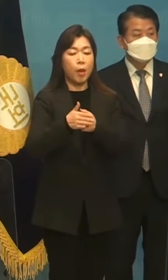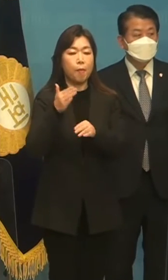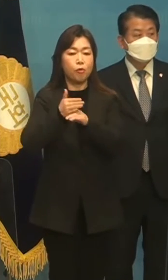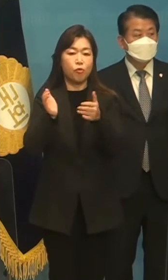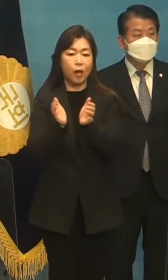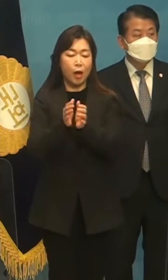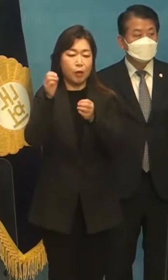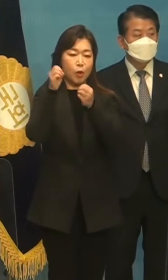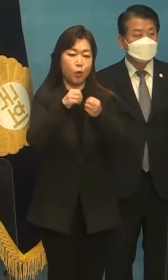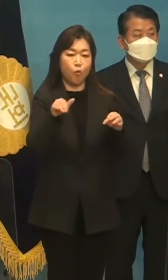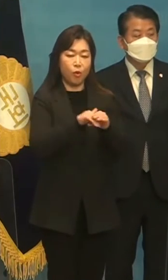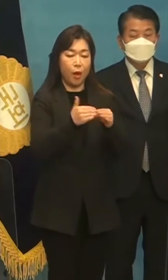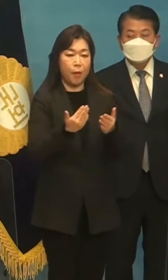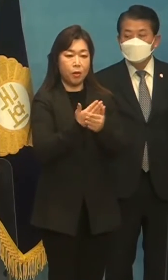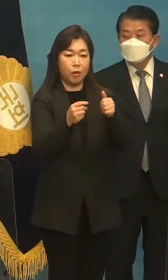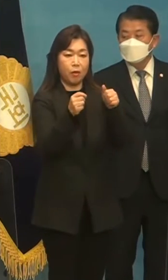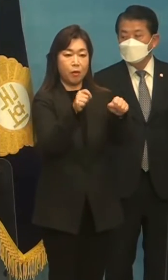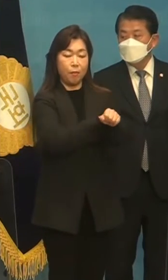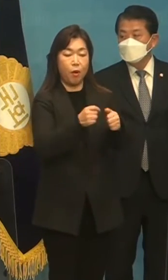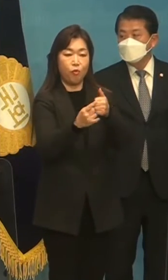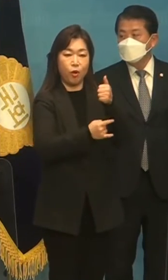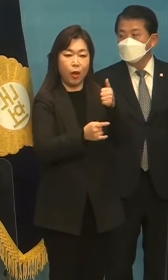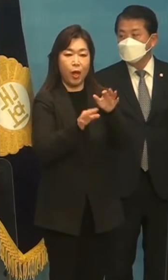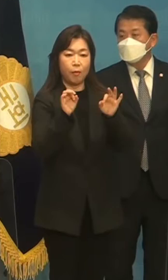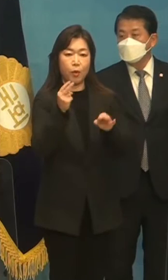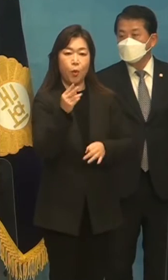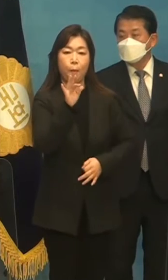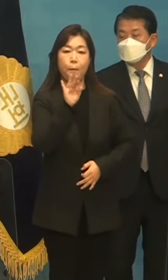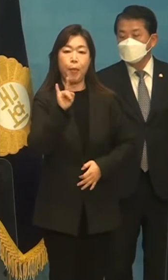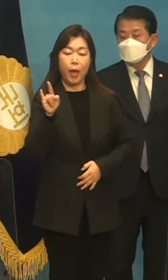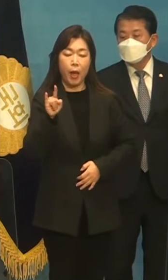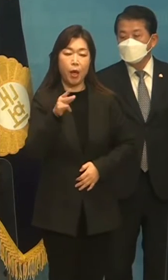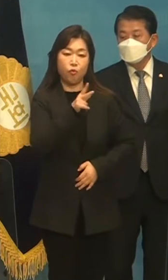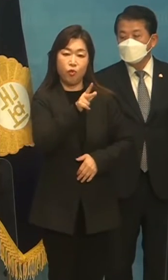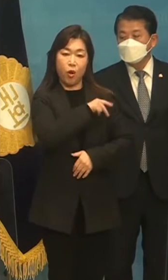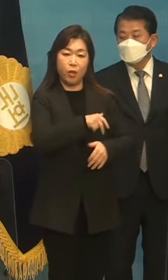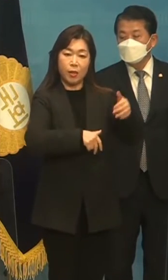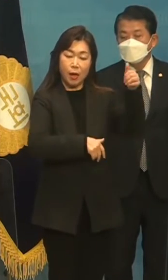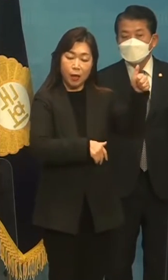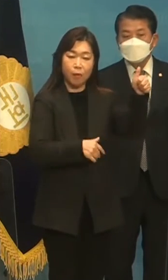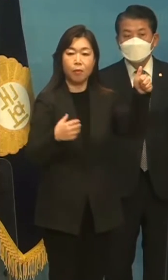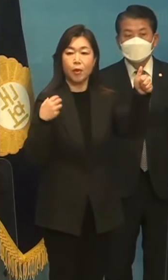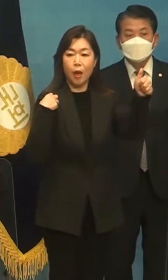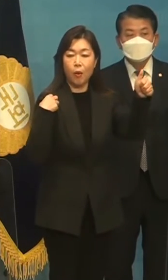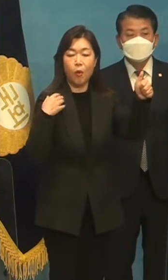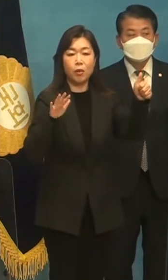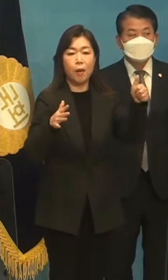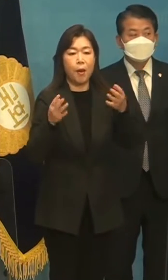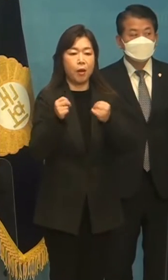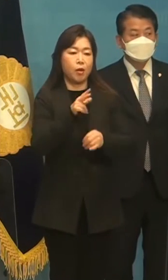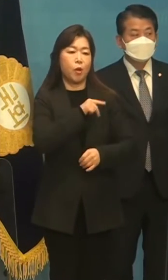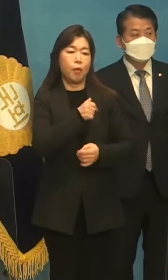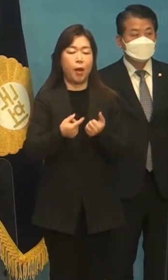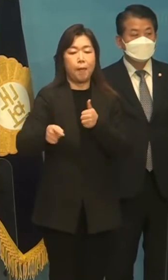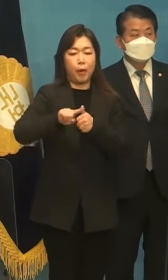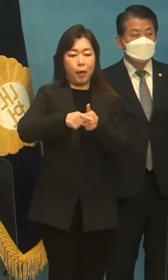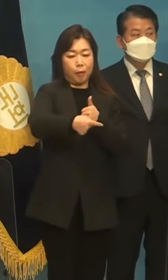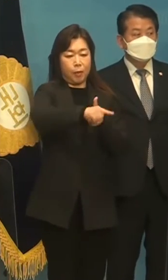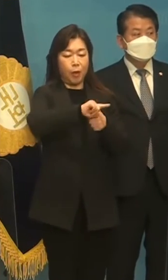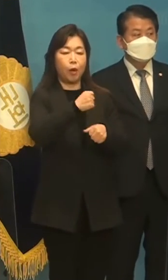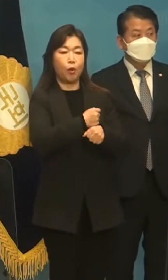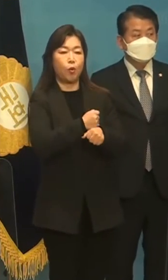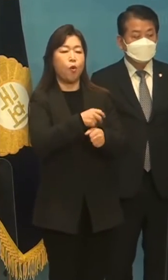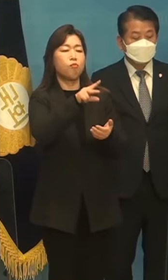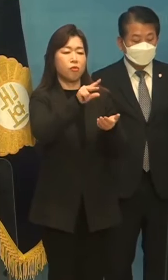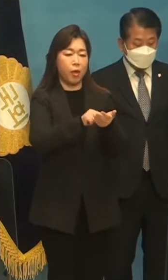더불어민주당의 전통문화발전특위 김용배 의원님이 위원장을 맡으시고 하신 많은 의원들이 그 문제에